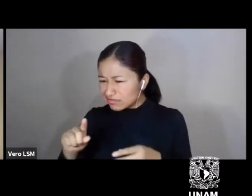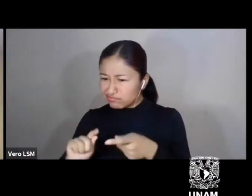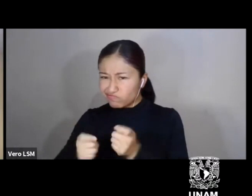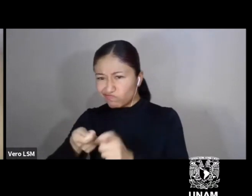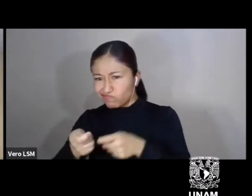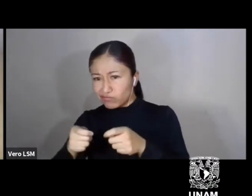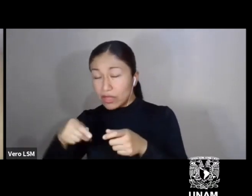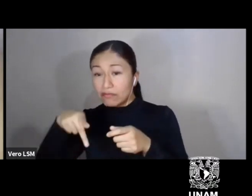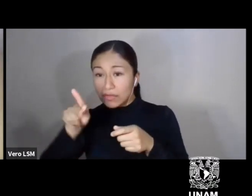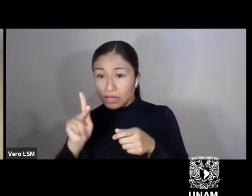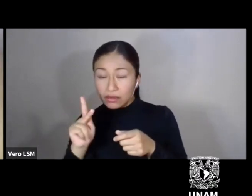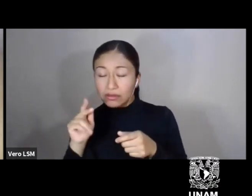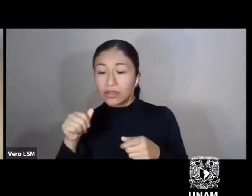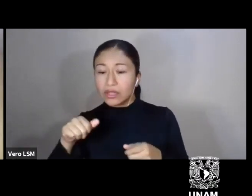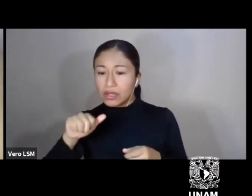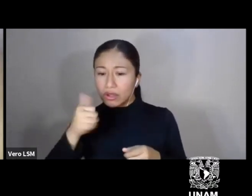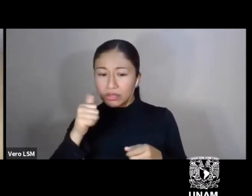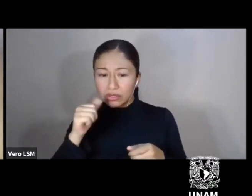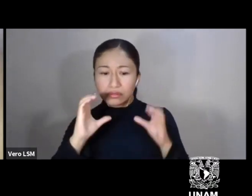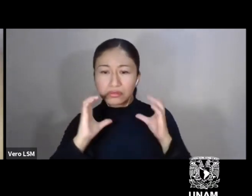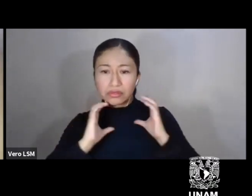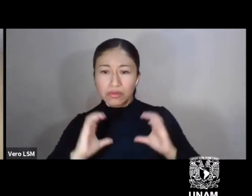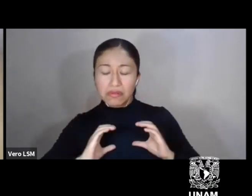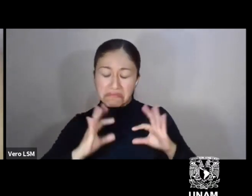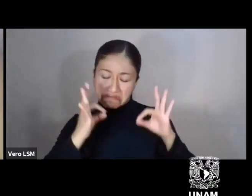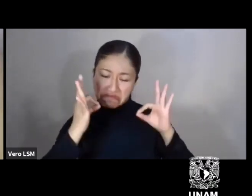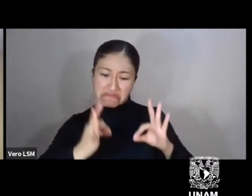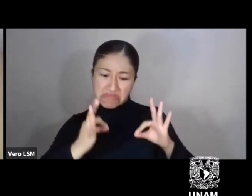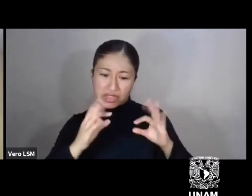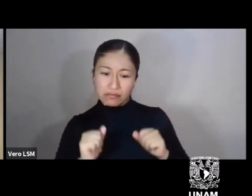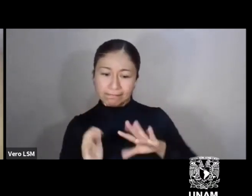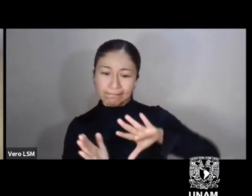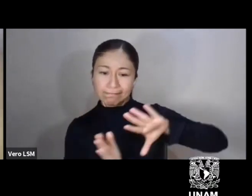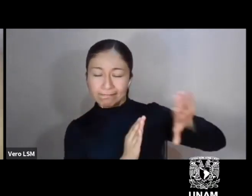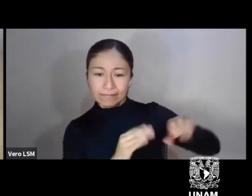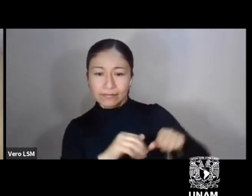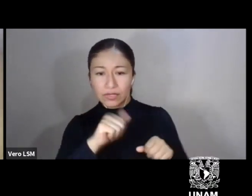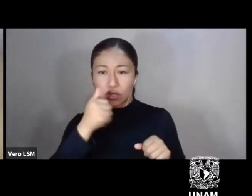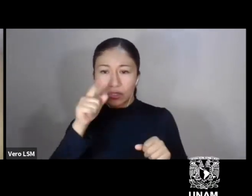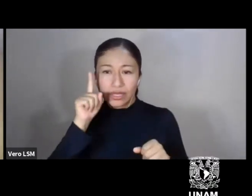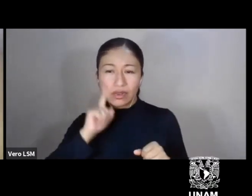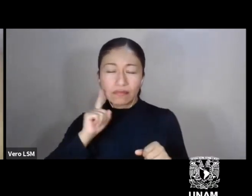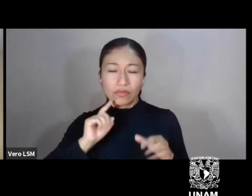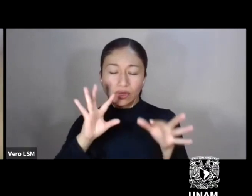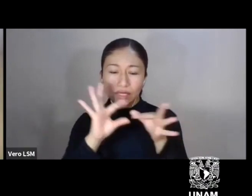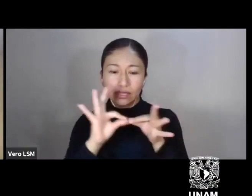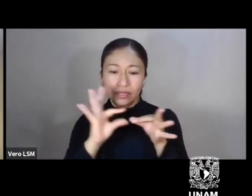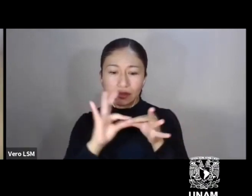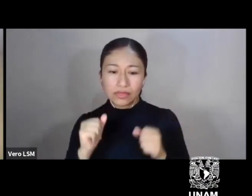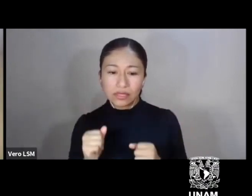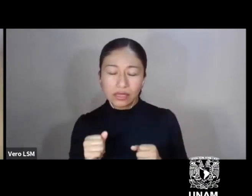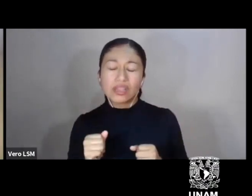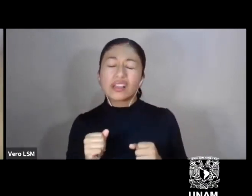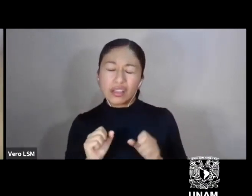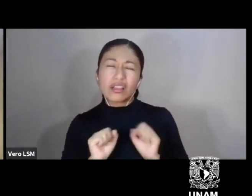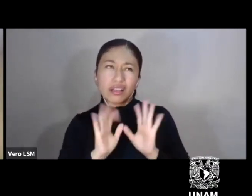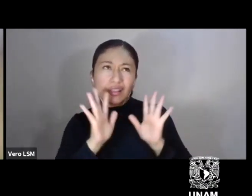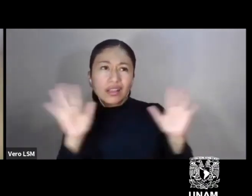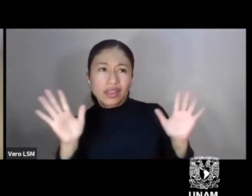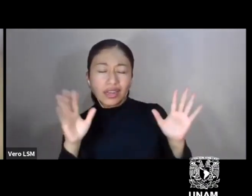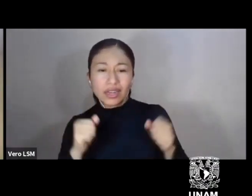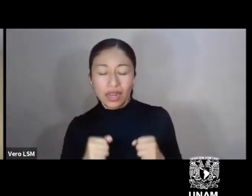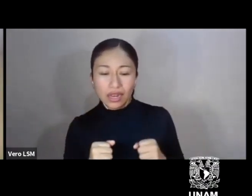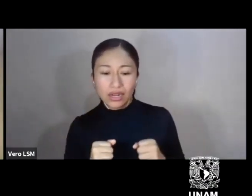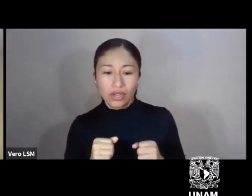función. Brenda Mesa pregunta, entiendo que hay que analizar la combinación desde un modo crítico y no solo como la Biblia